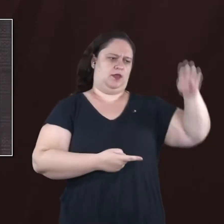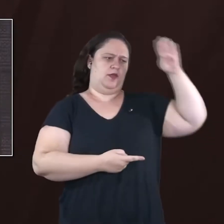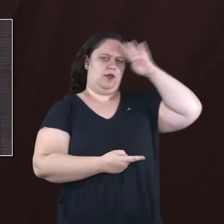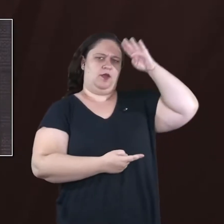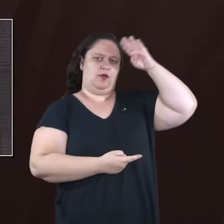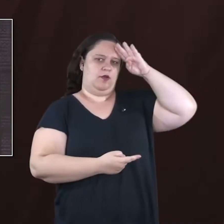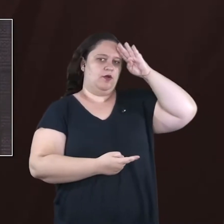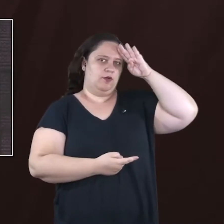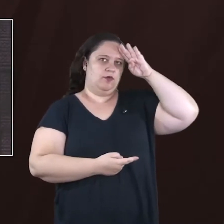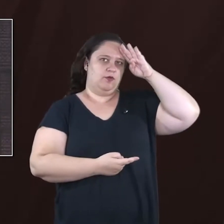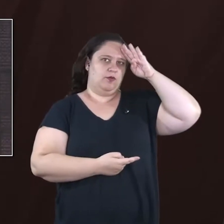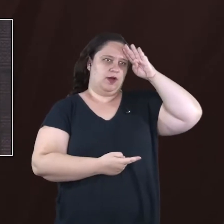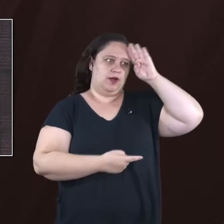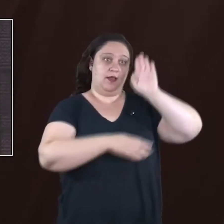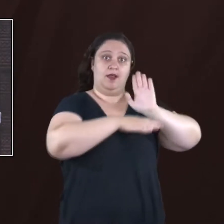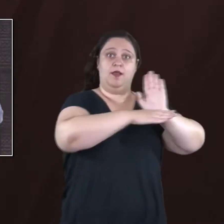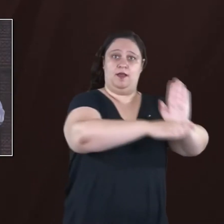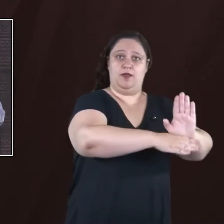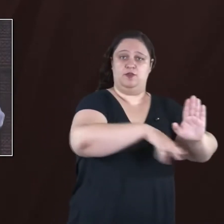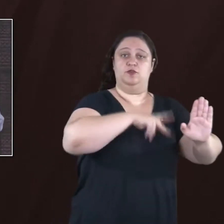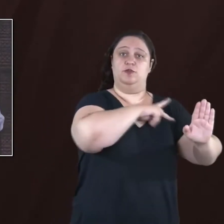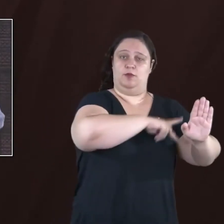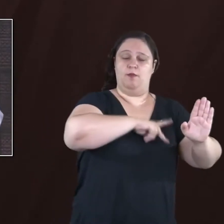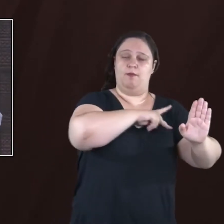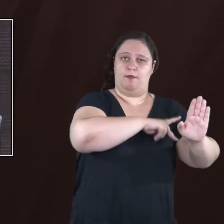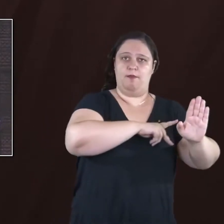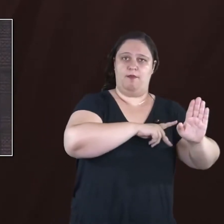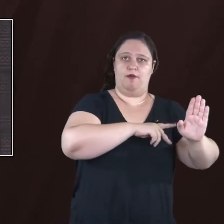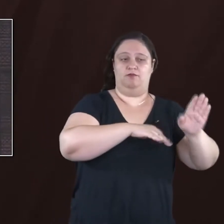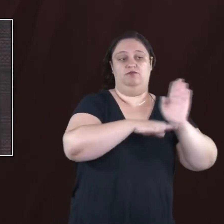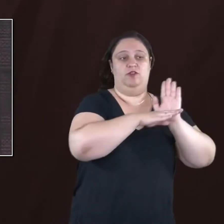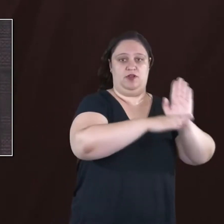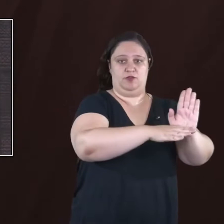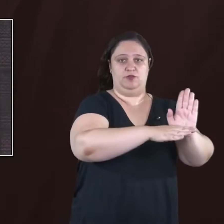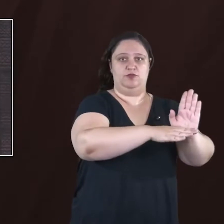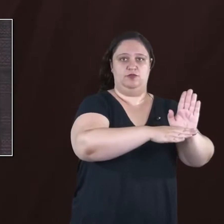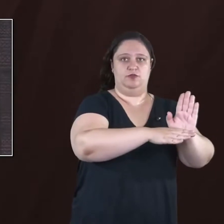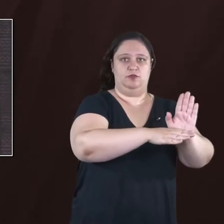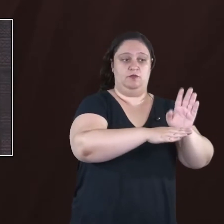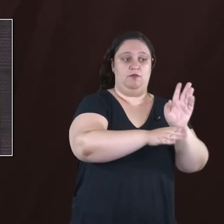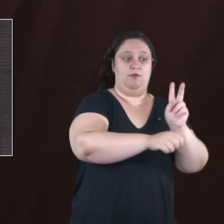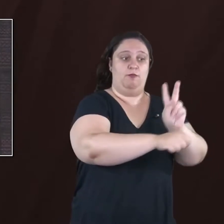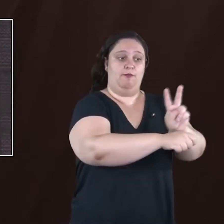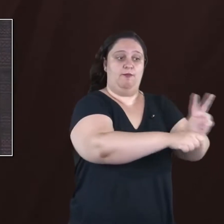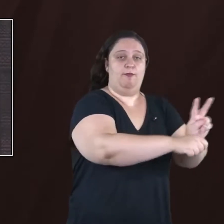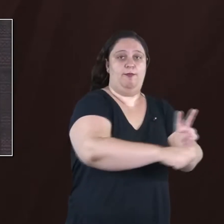Jerusalém foi socorrê-lo juntamente com os soldados, com o centurião,